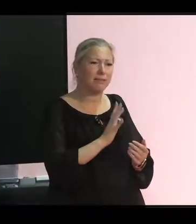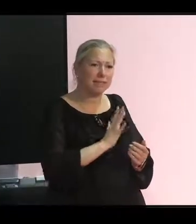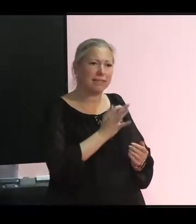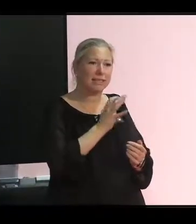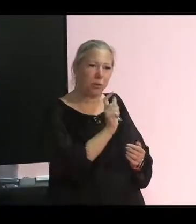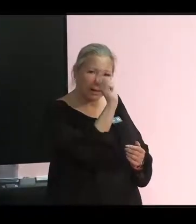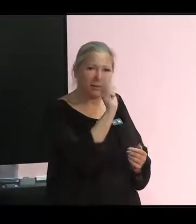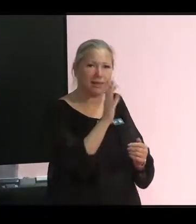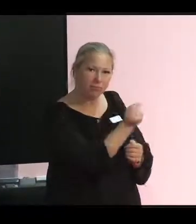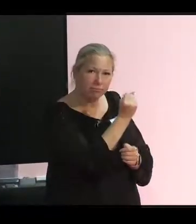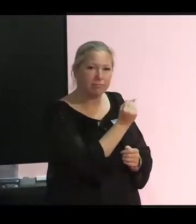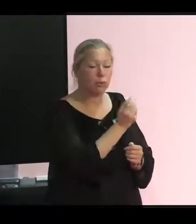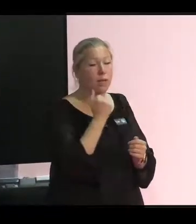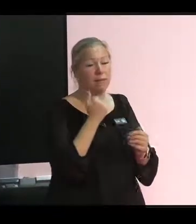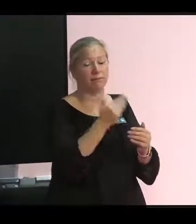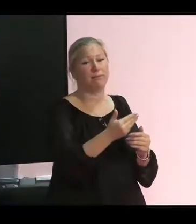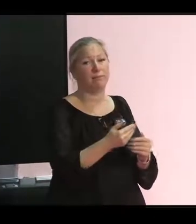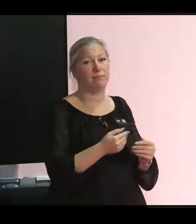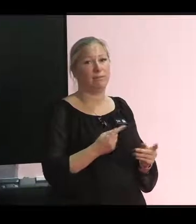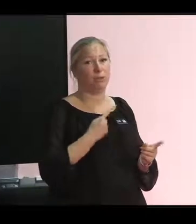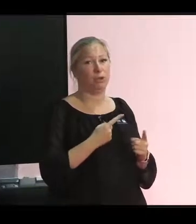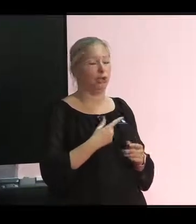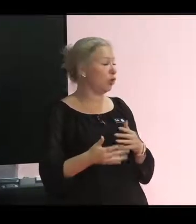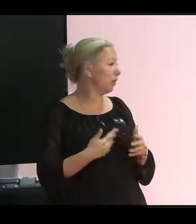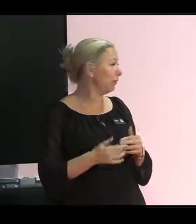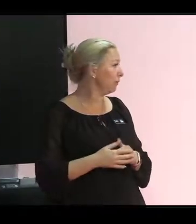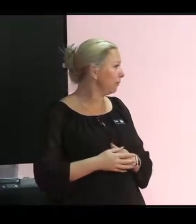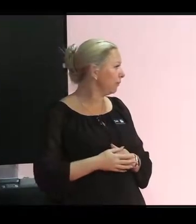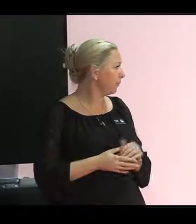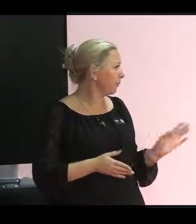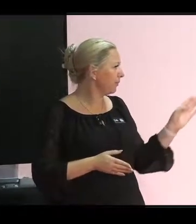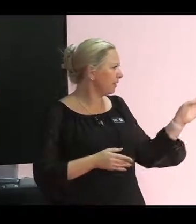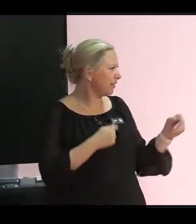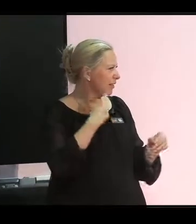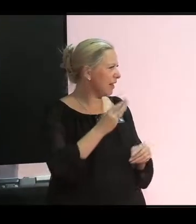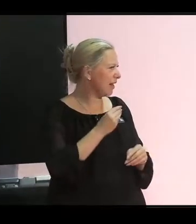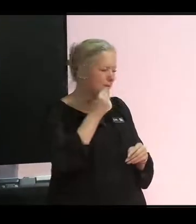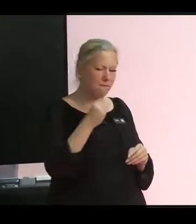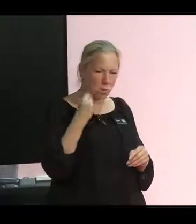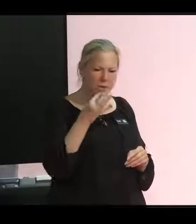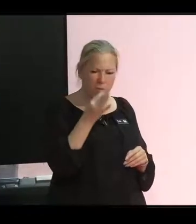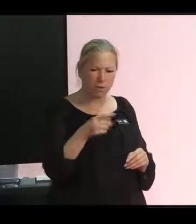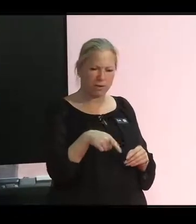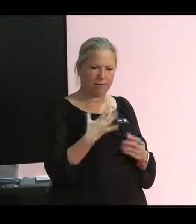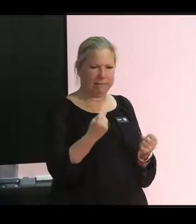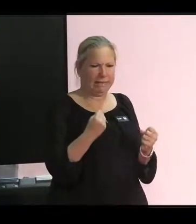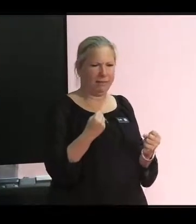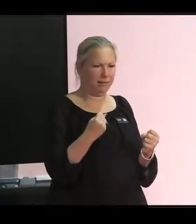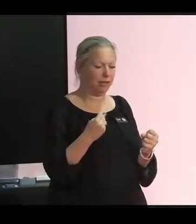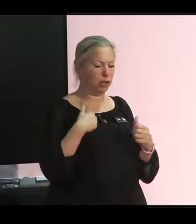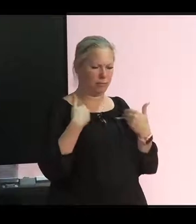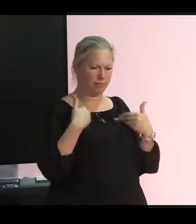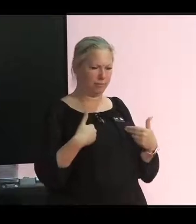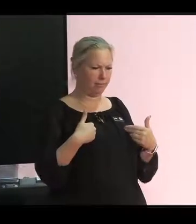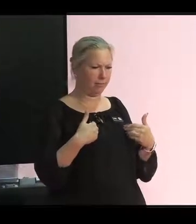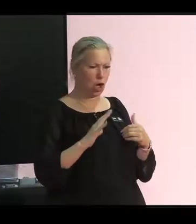det faktiskt betyder någonting, att du kommer ganska långt. Jag håller med. Och det här med att fråga just, jag tycker det är så otroligt viktigt, för jag personligen